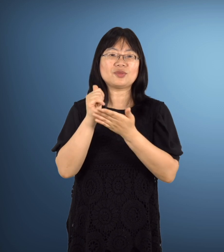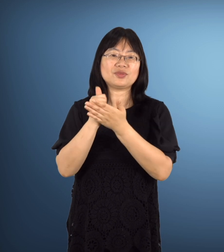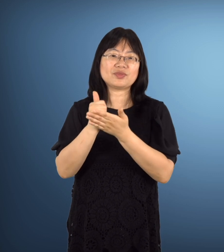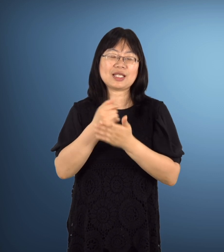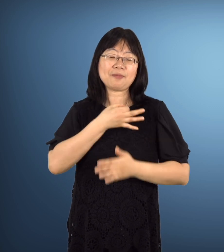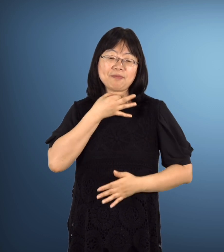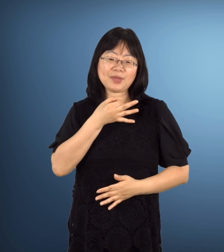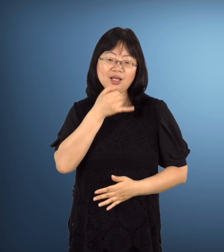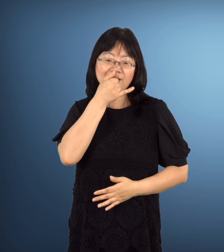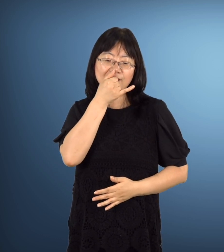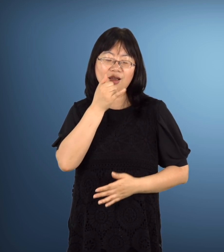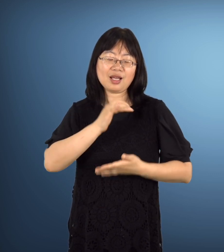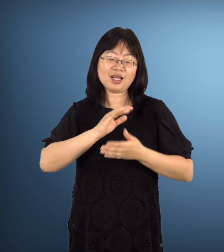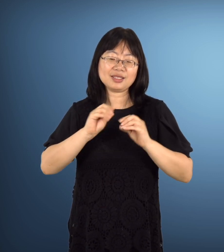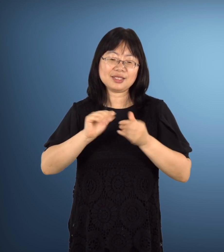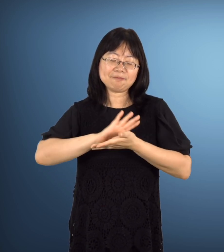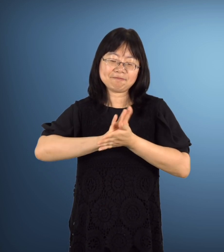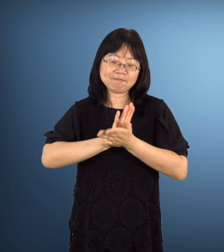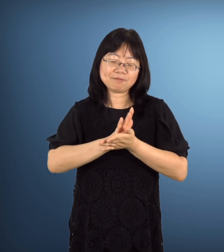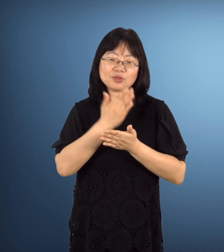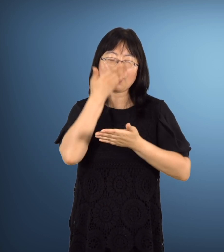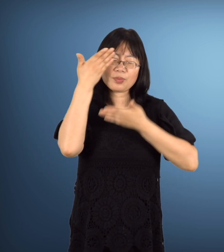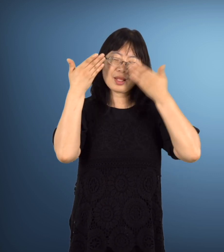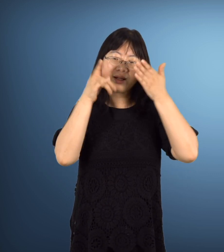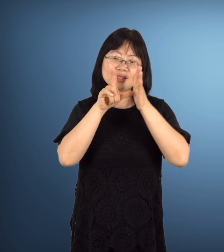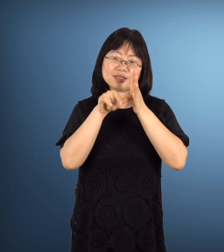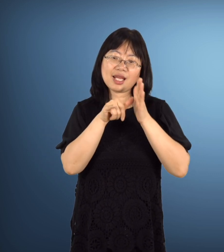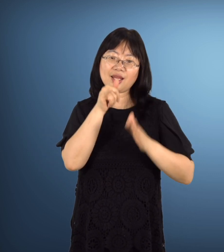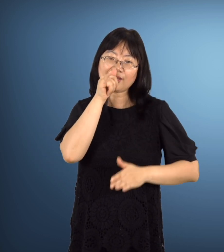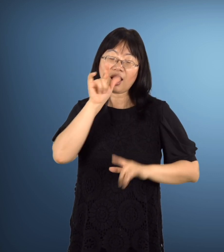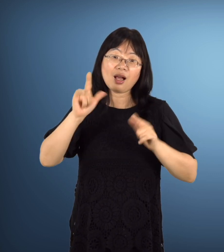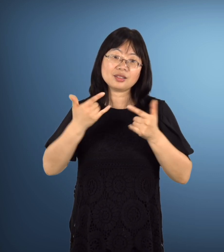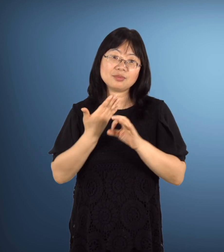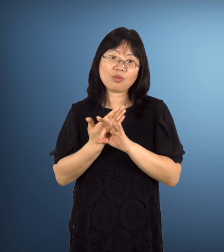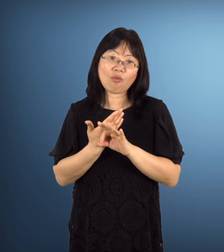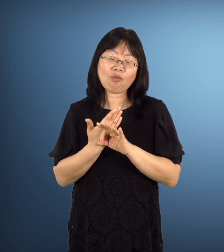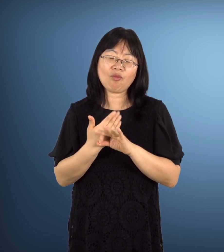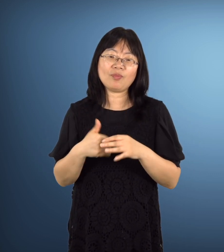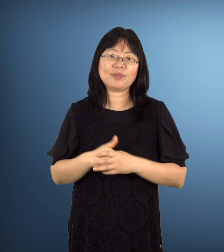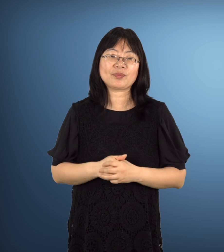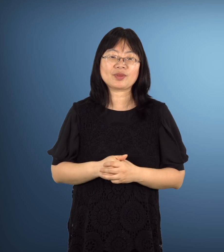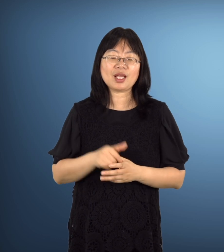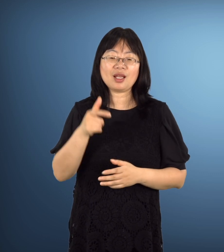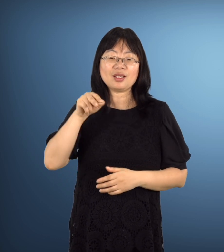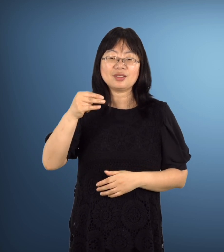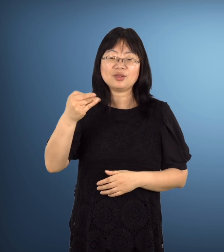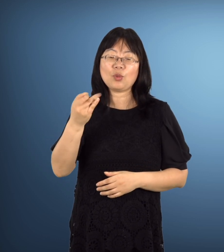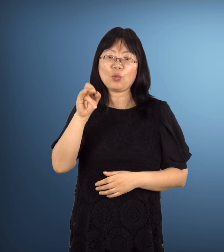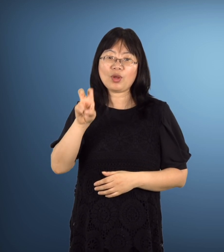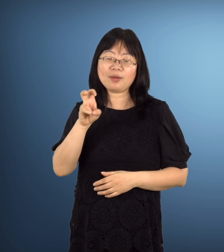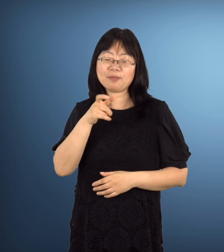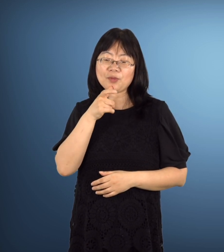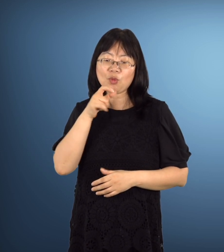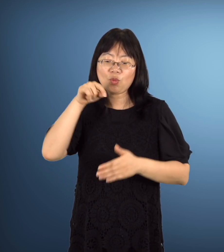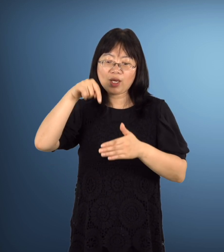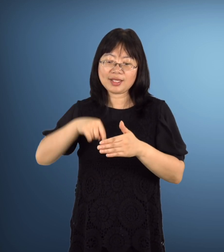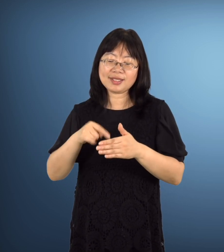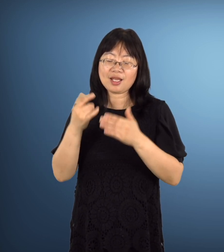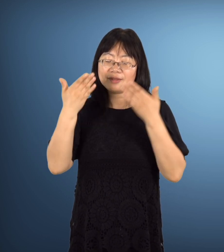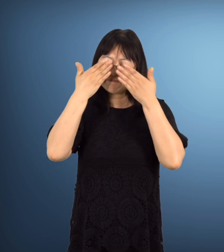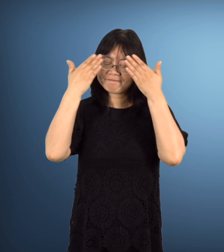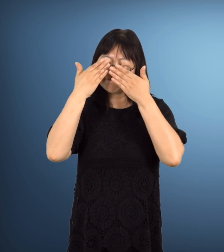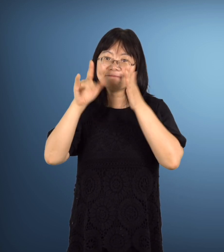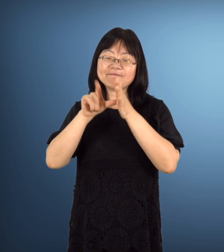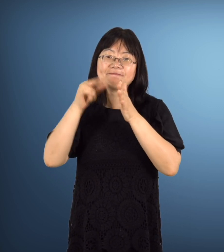예수님이 침을 뱉어 진흙을 이겨서 눈에 바를 때입니까? 아니면 실로암 못가에 가서 눈을